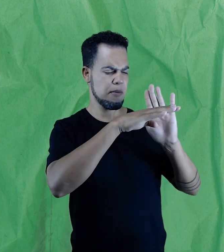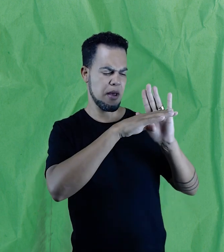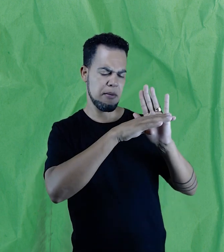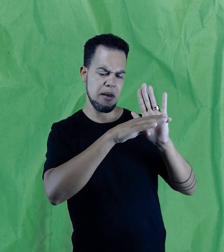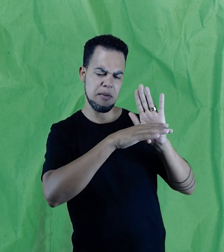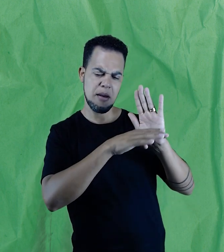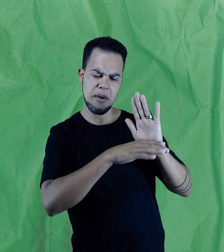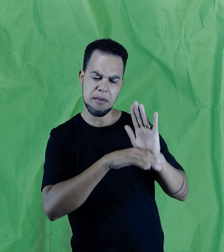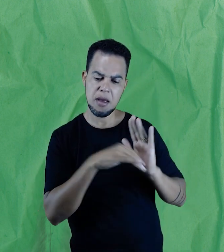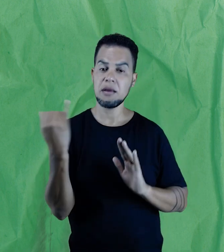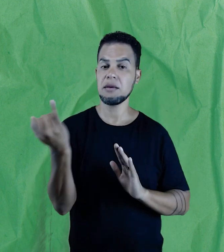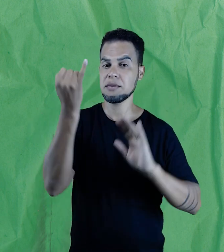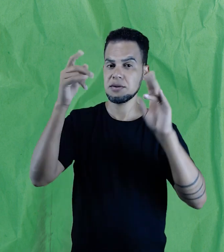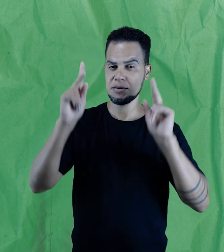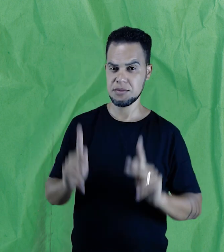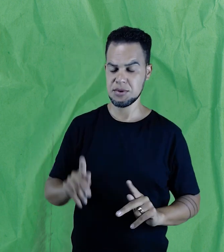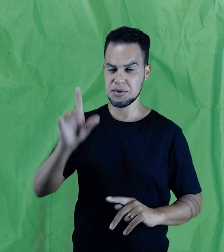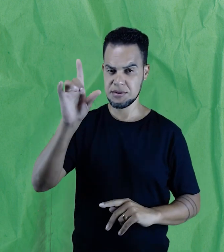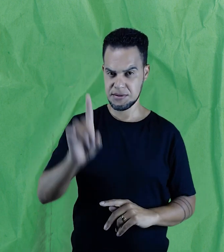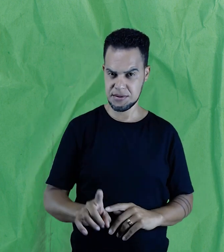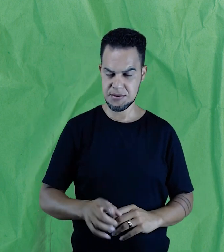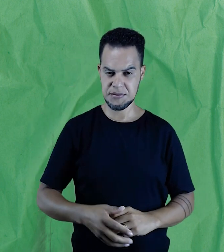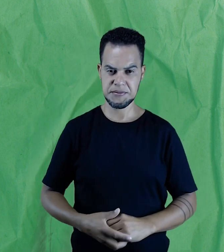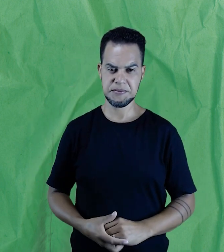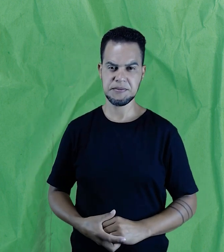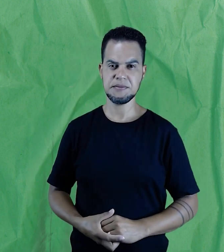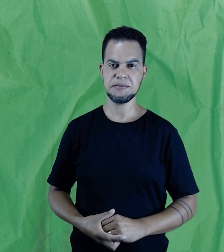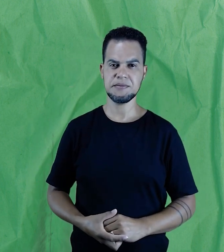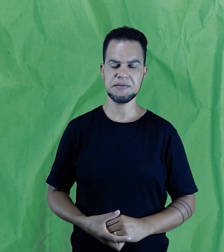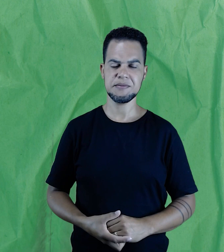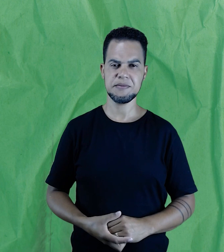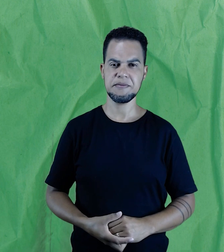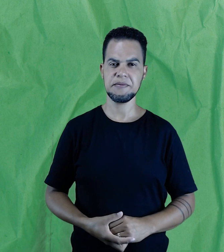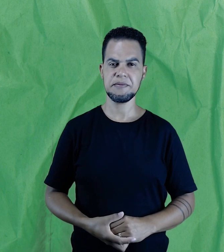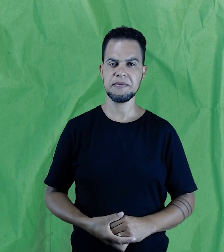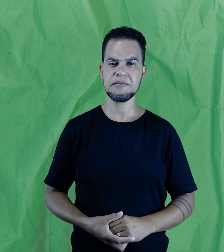importantes para o cotidiano da pessoa com deficiência.